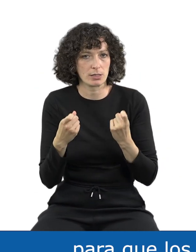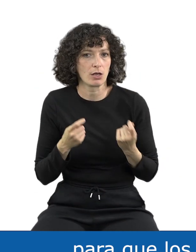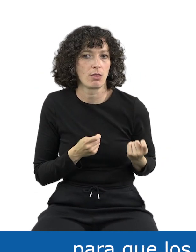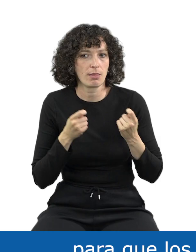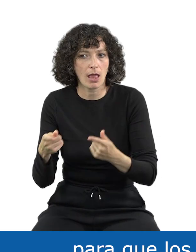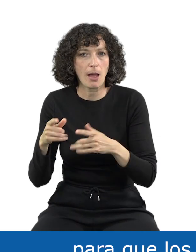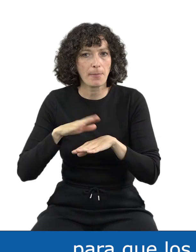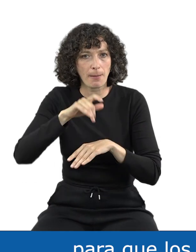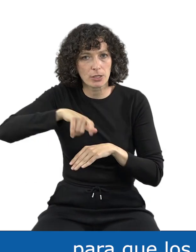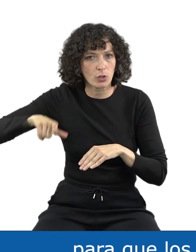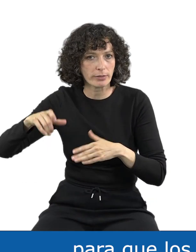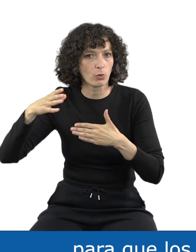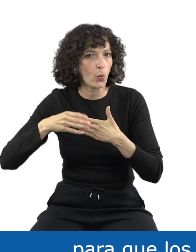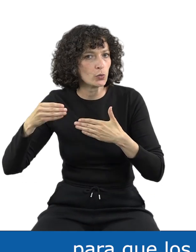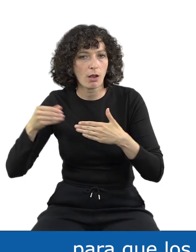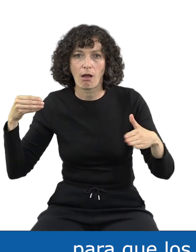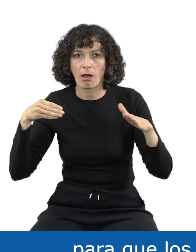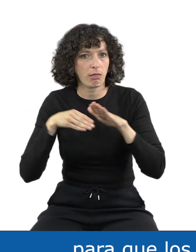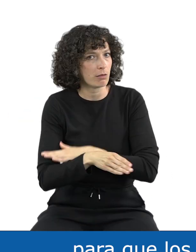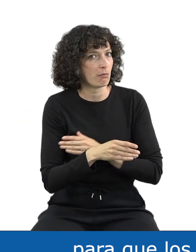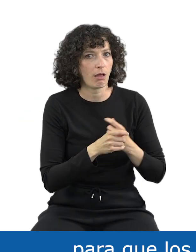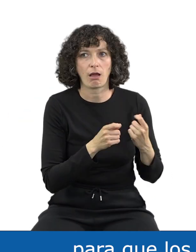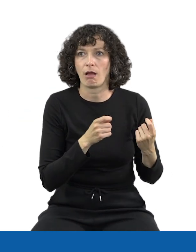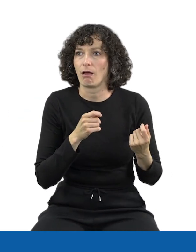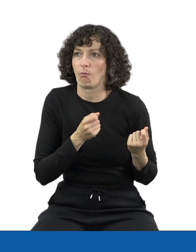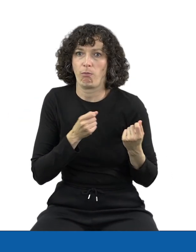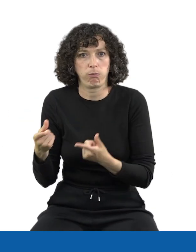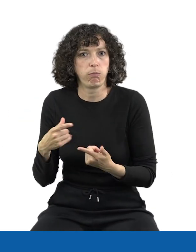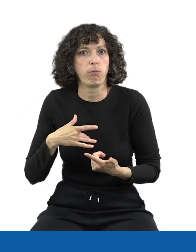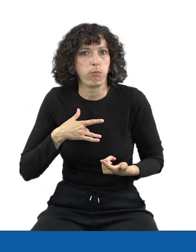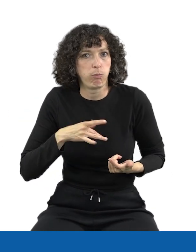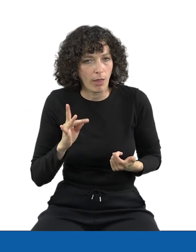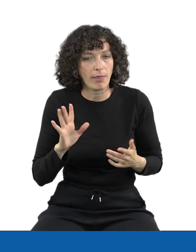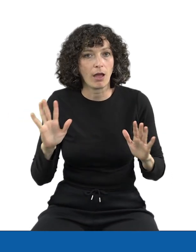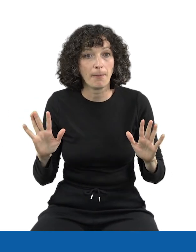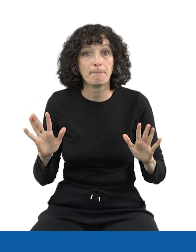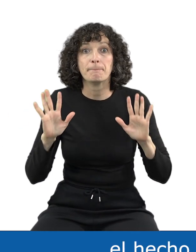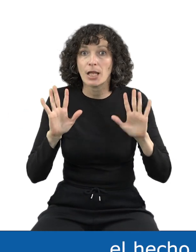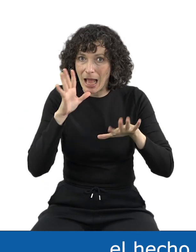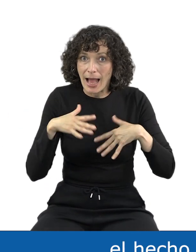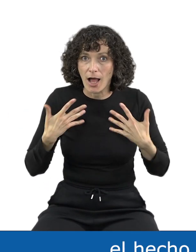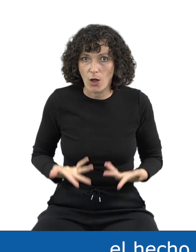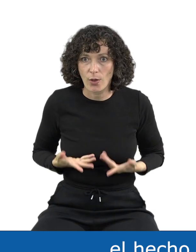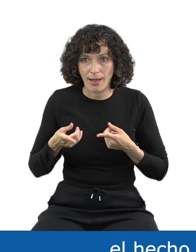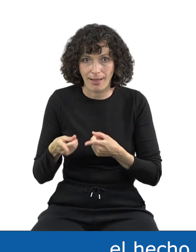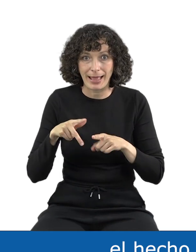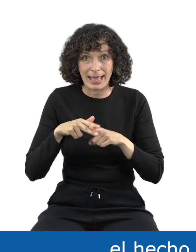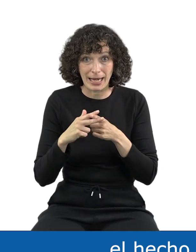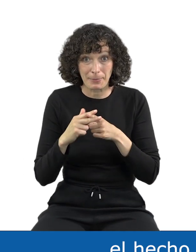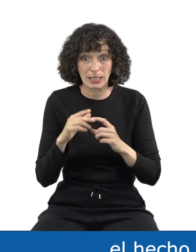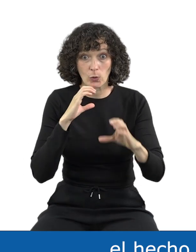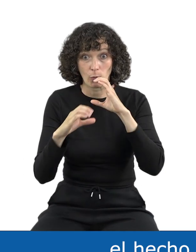para que los pacientes puedan tener esa accesibilidad tan necesaria al sistema. Pues bueno, en este caso el hecho de intentar dotarles